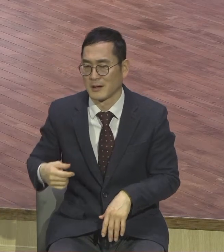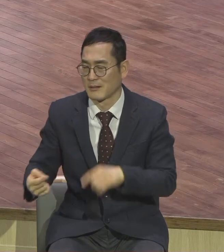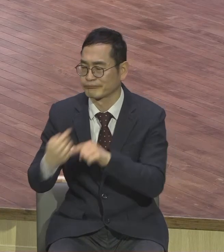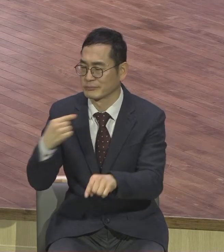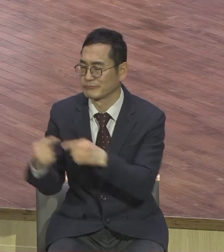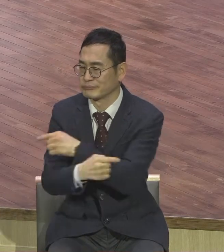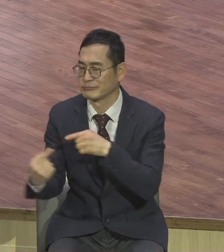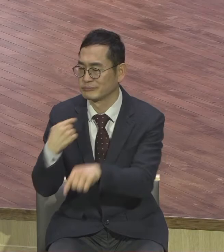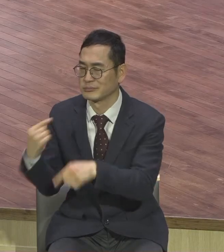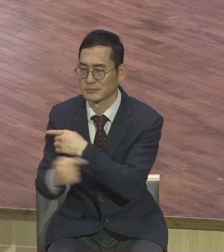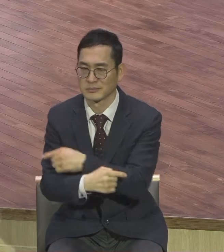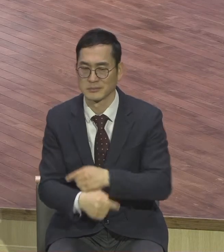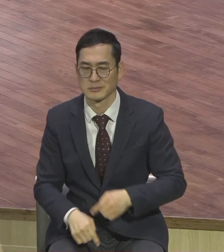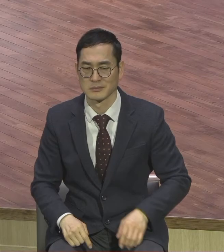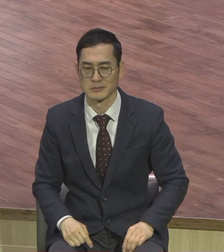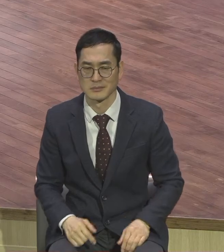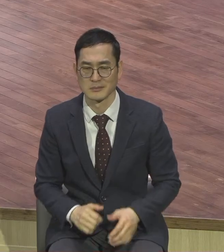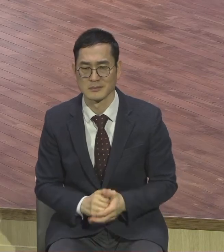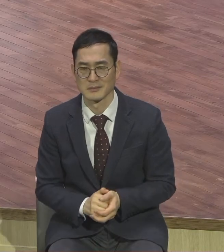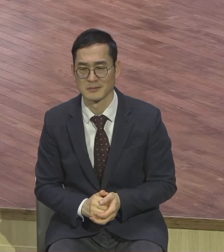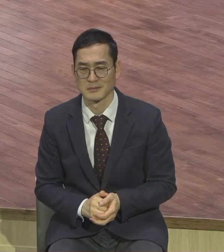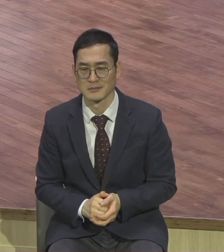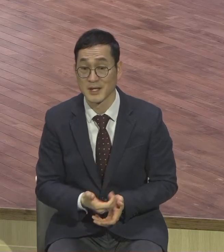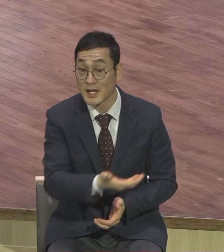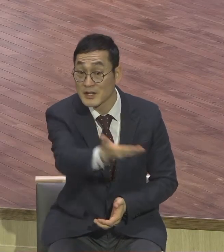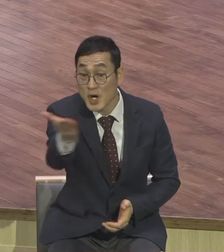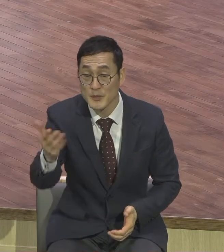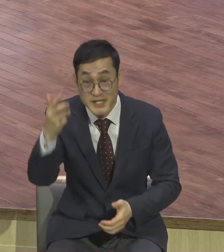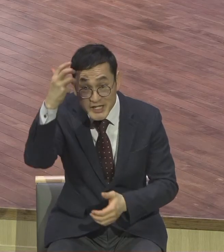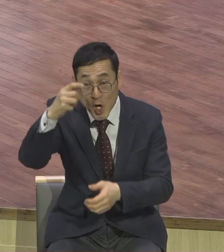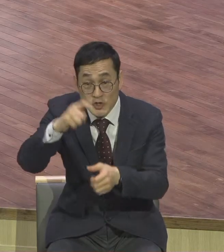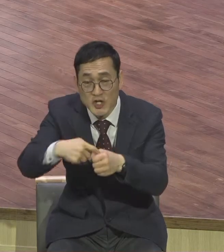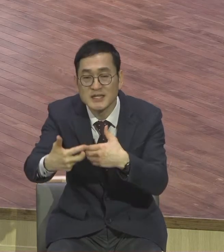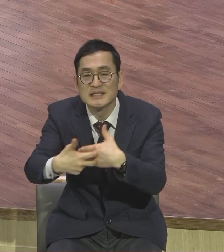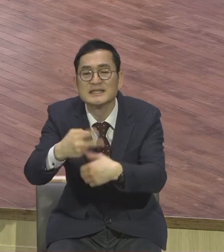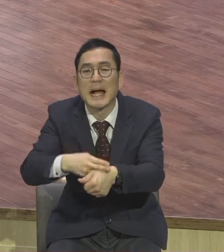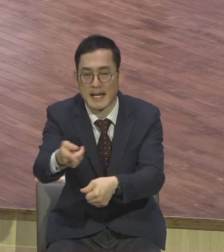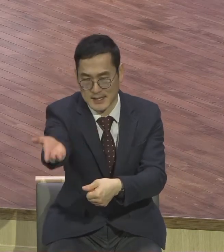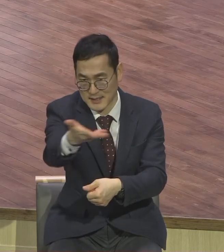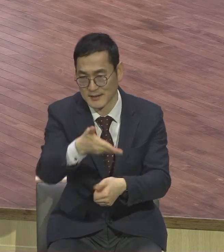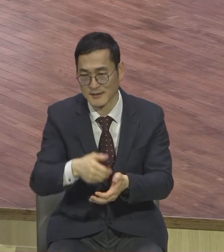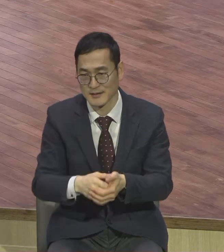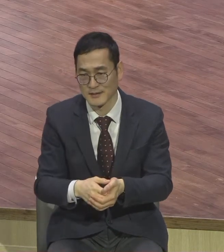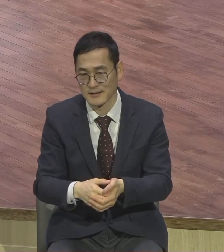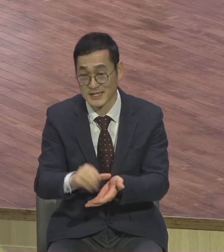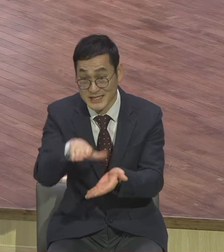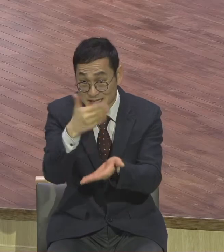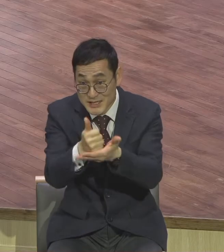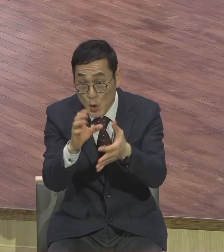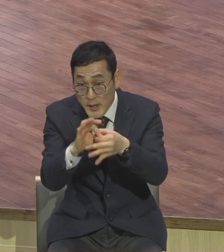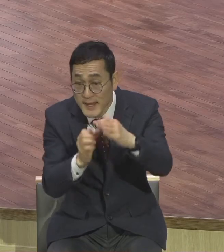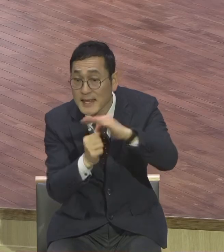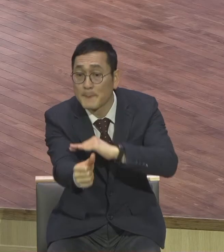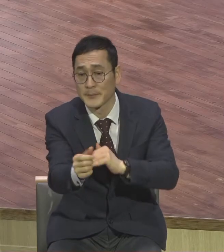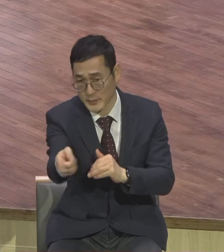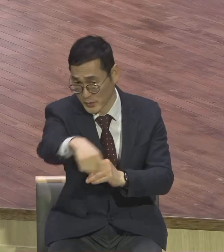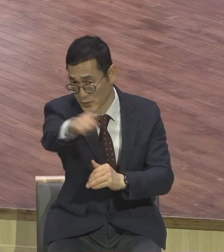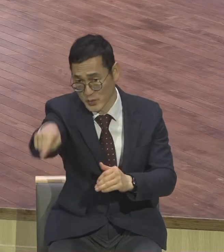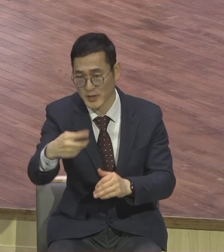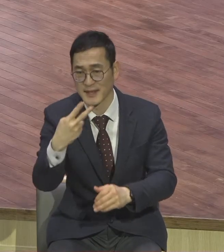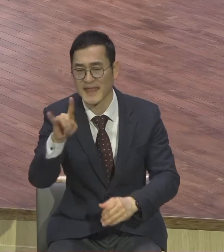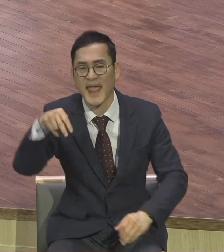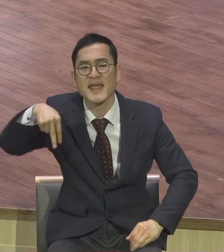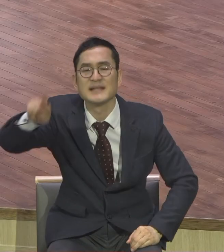여러분은요. 여러분은요. 영적 의사예요. 아멘. 영적 그리스도의 대사라고요. 여러분 누군지를 잘 알아야 돼요.